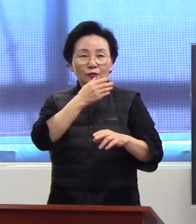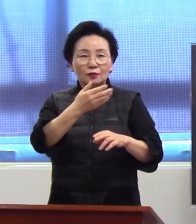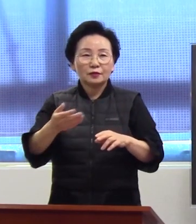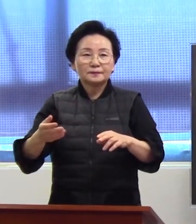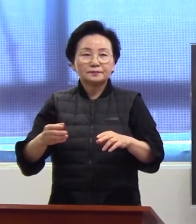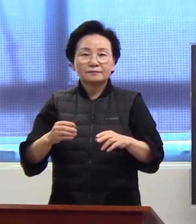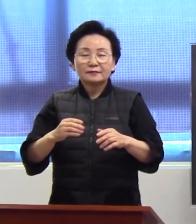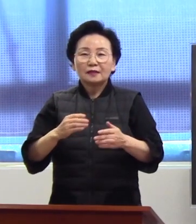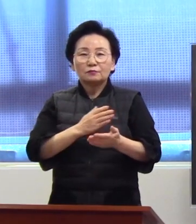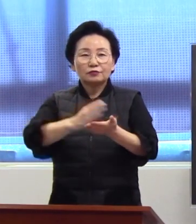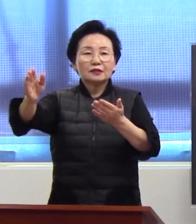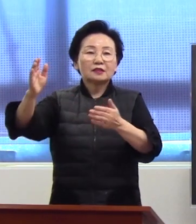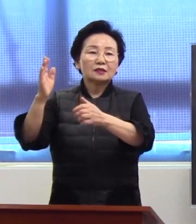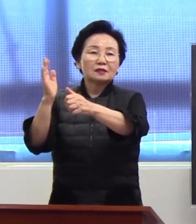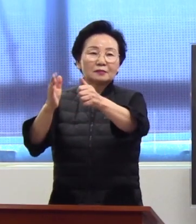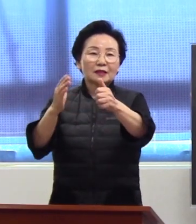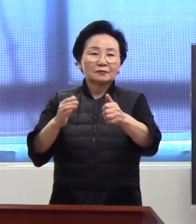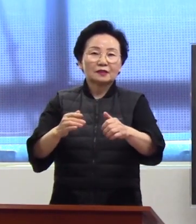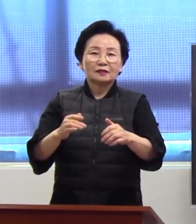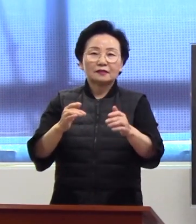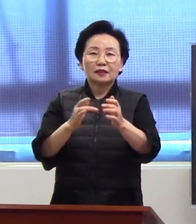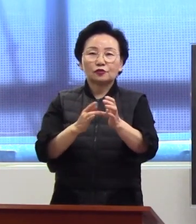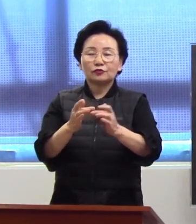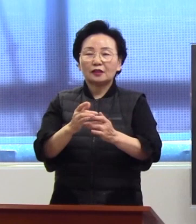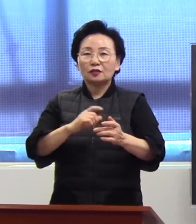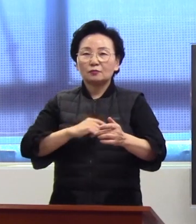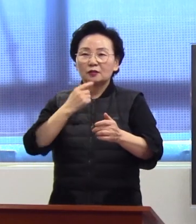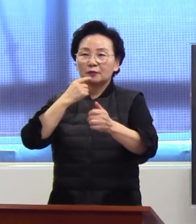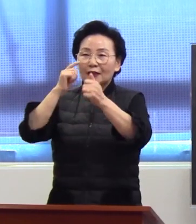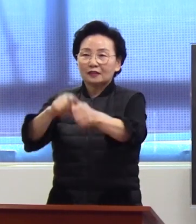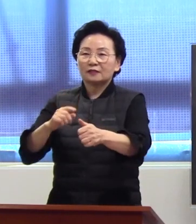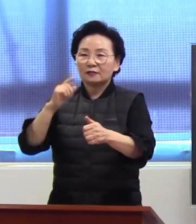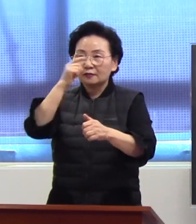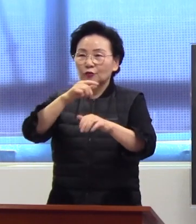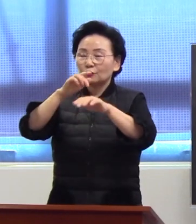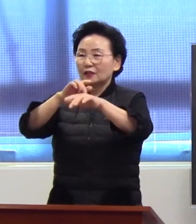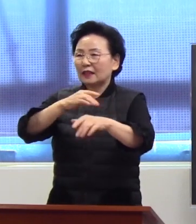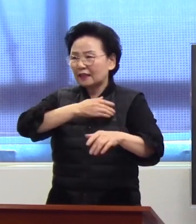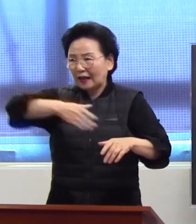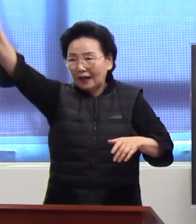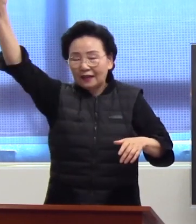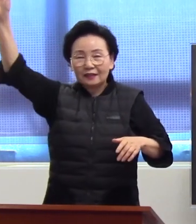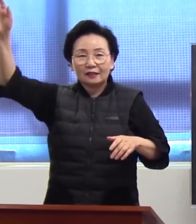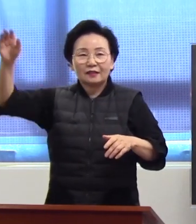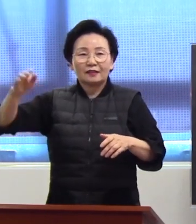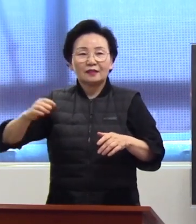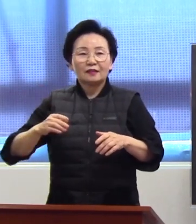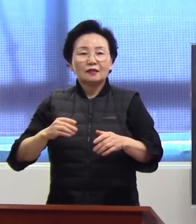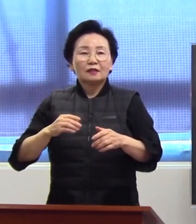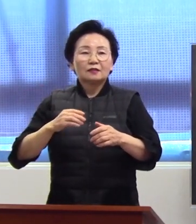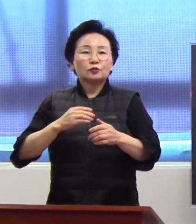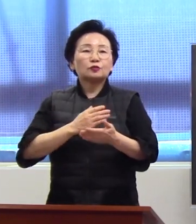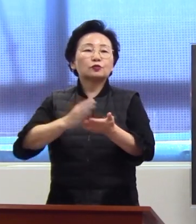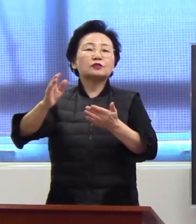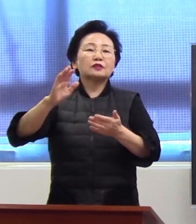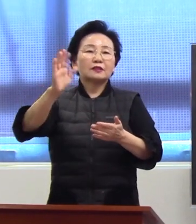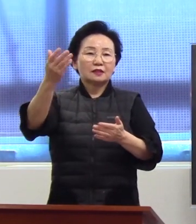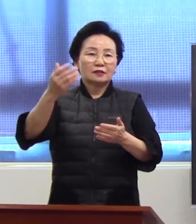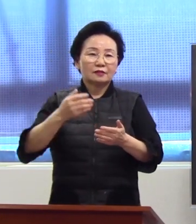보혈로 물리치시길 바랍니다. 예수의 이름으로 명하니 들어온 귀신아 가! 이렇게 쫓으셔야 돼요.